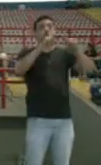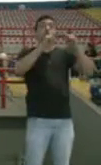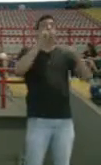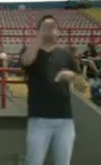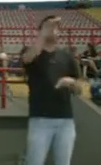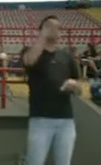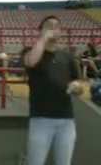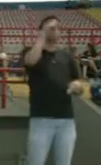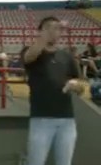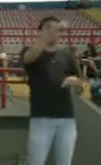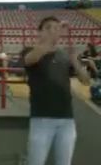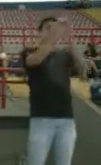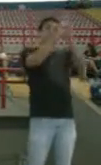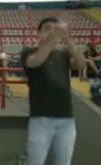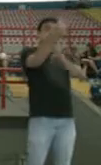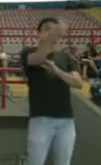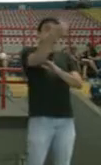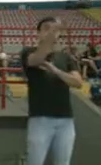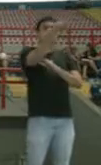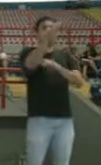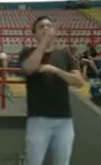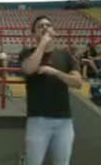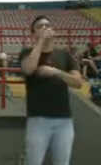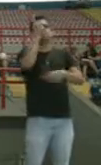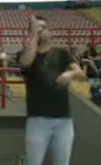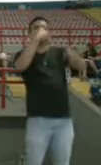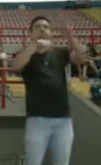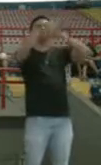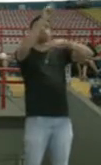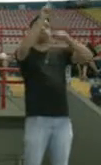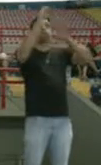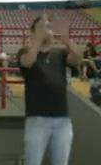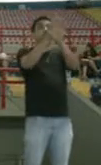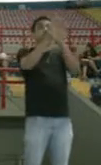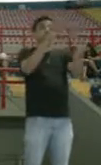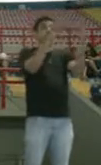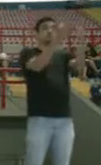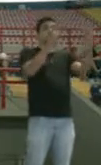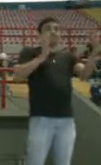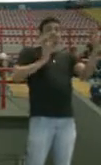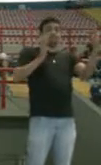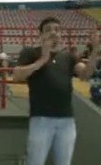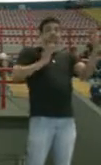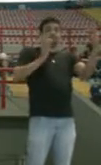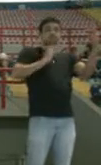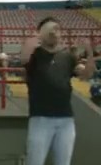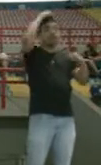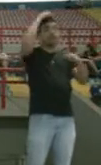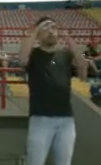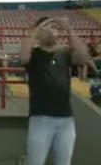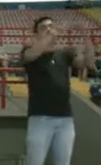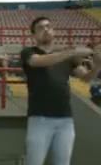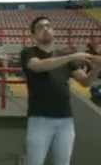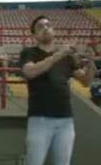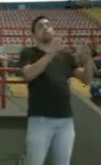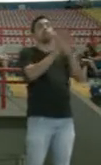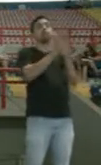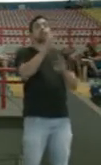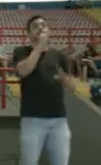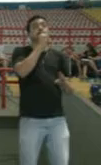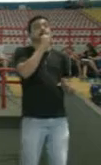uma revolução chamada Revolução Inglesa, onde a burguesia derruba o rei, porque o